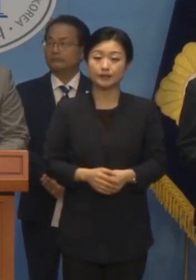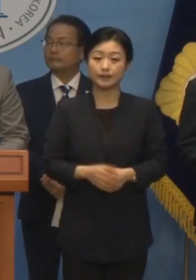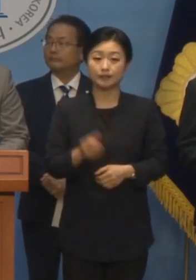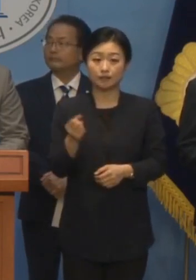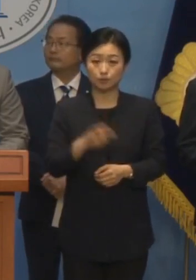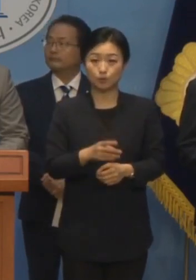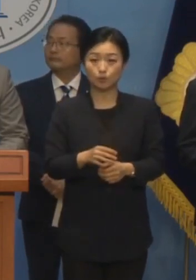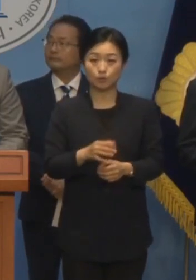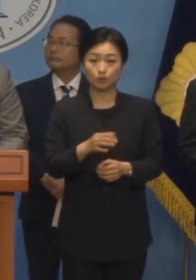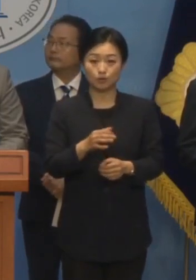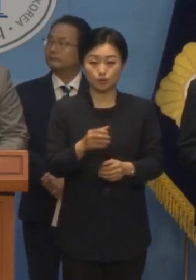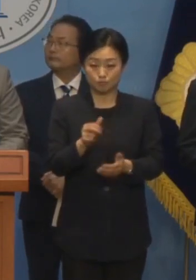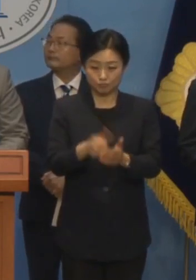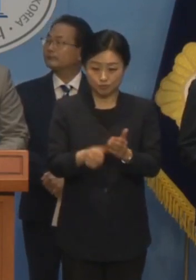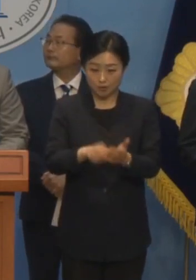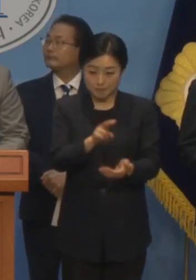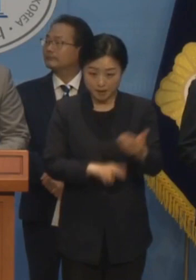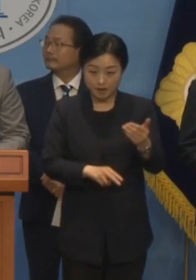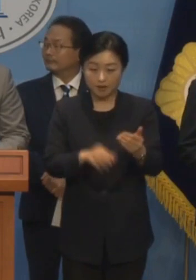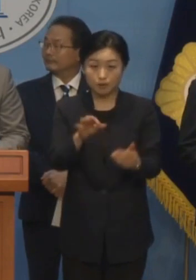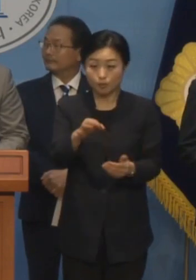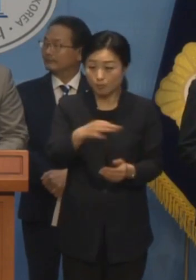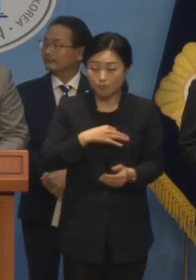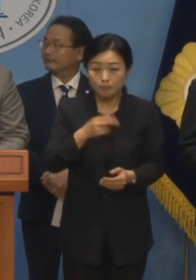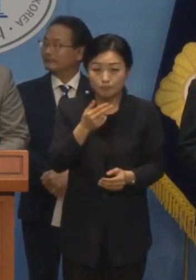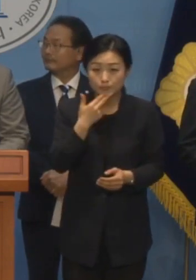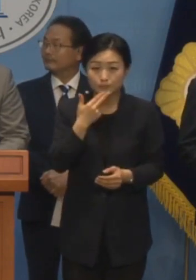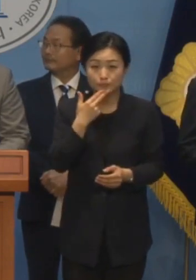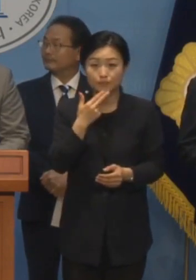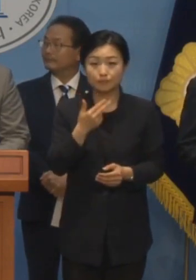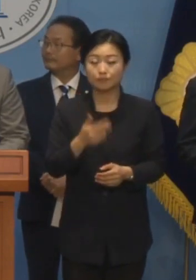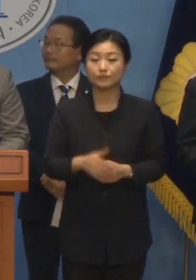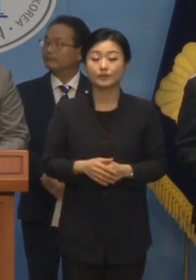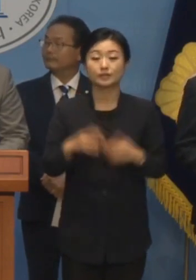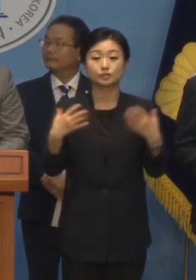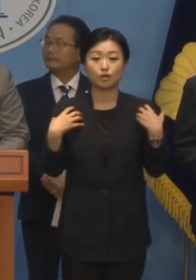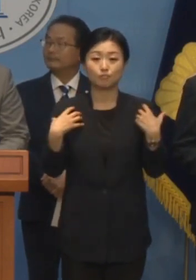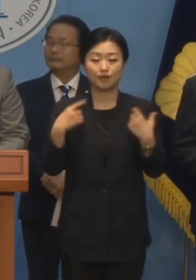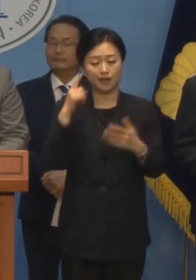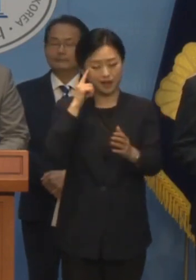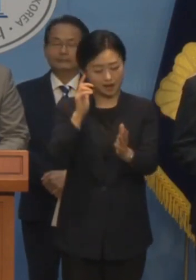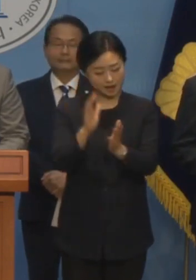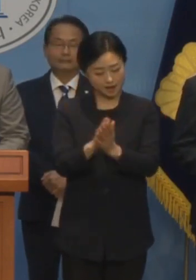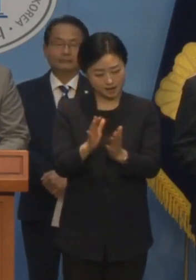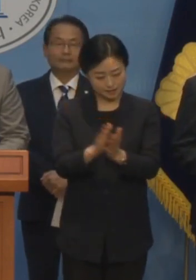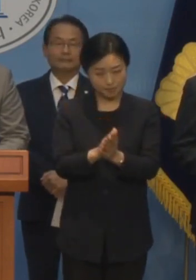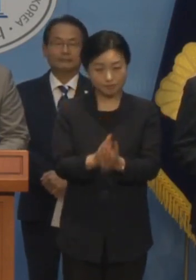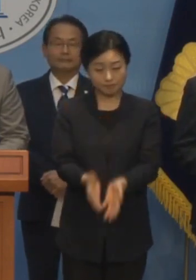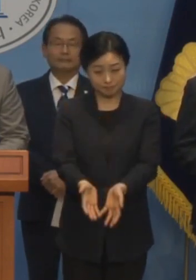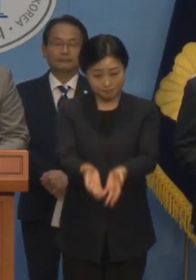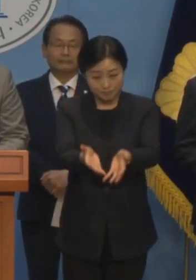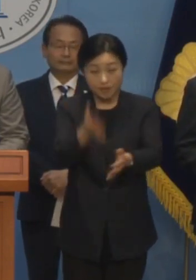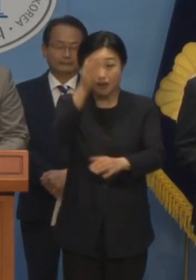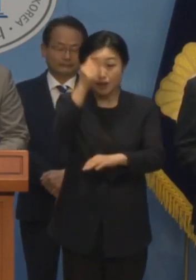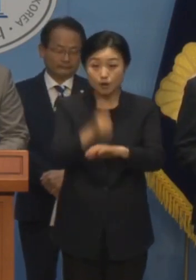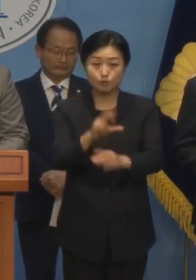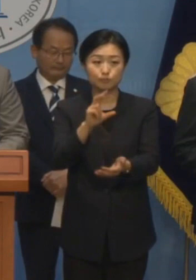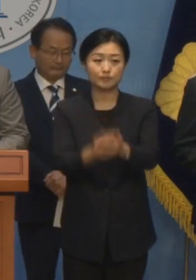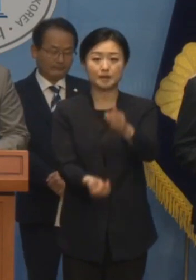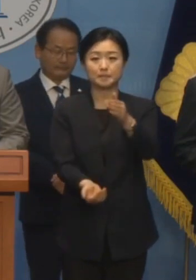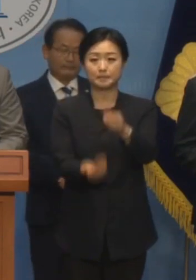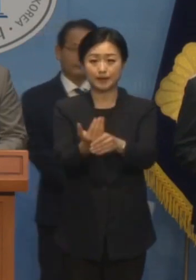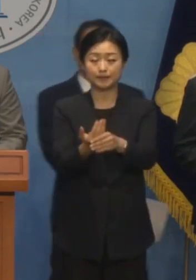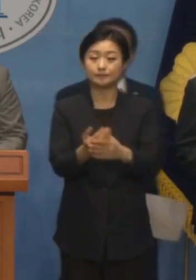경고가 곳곳에서 울렸지만 정부는 한가하게 자율 규제만 고집하다 기어이 티메프 사태를